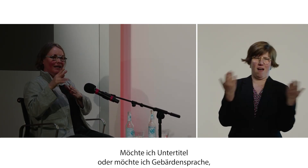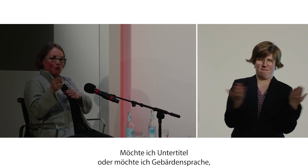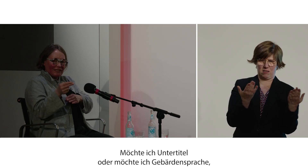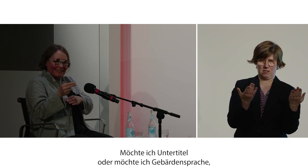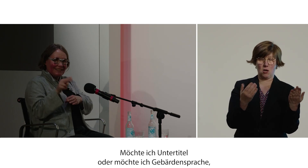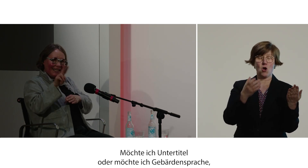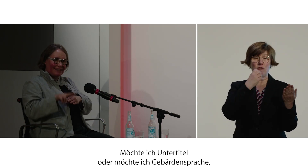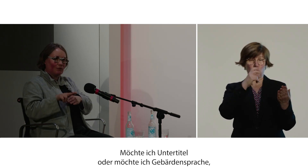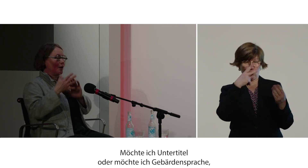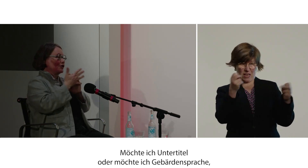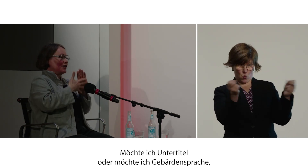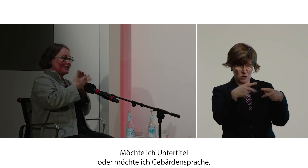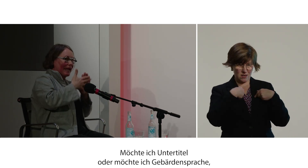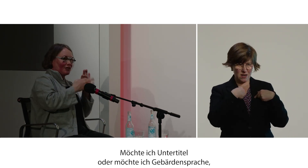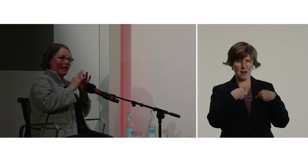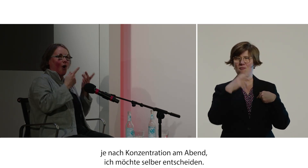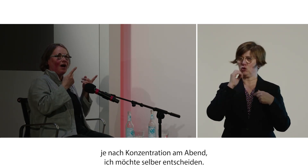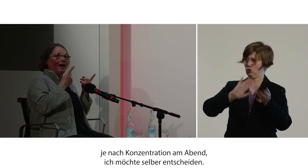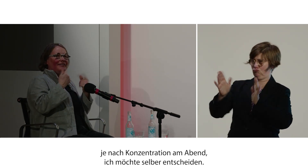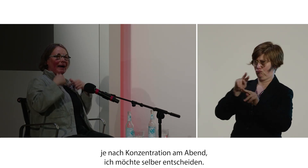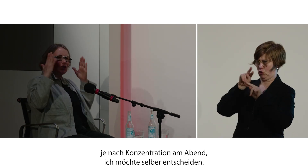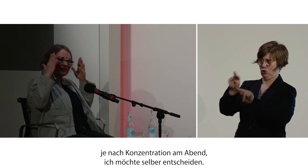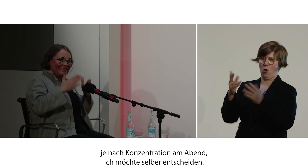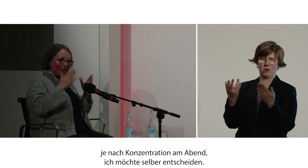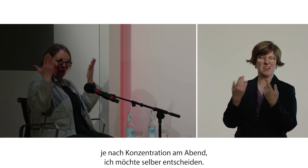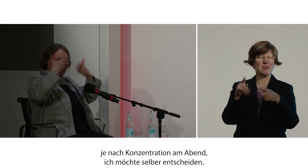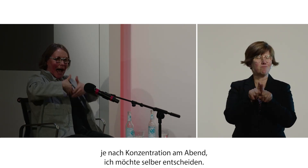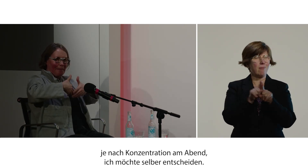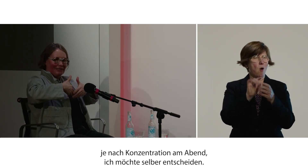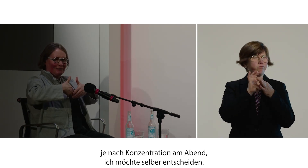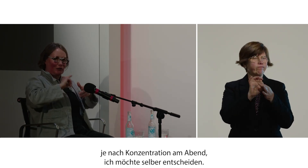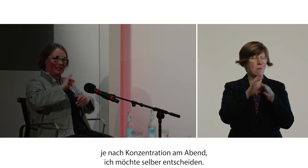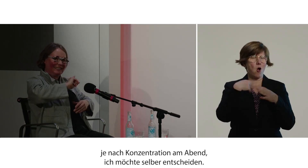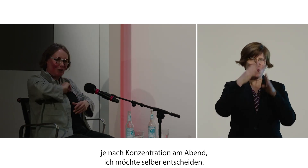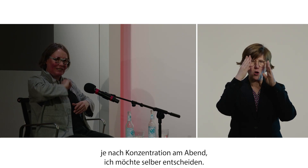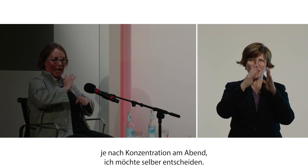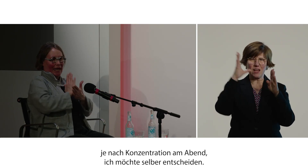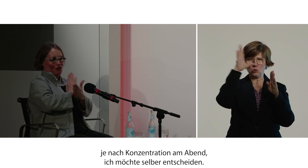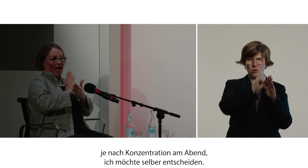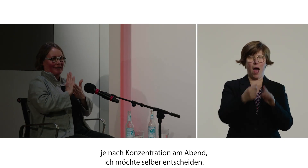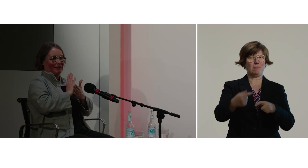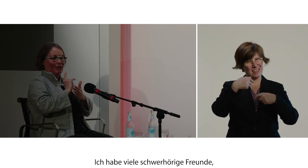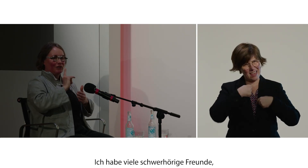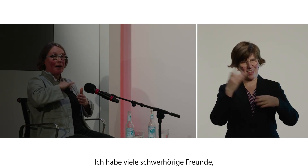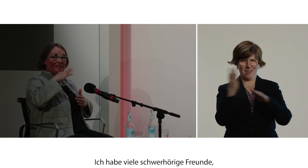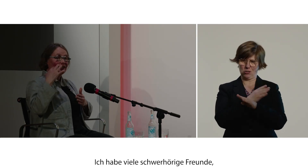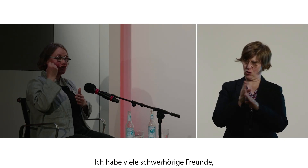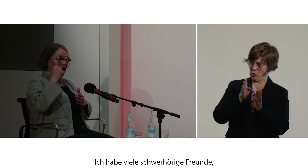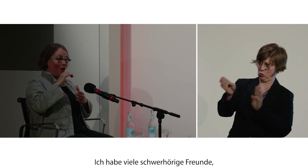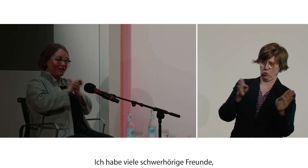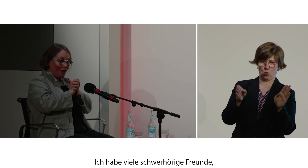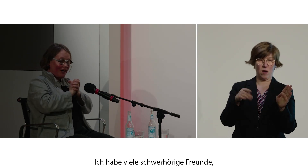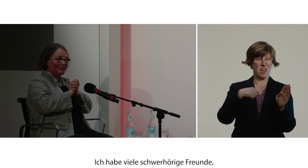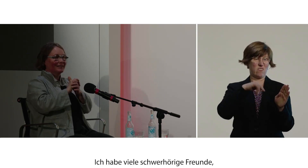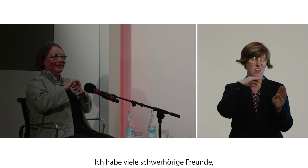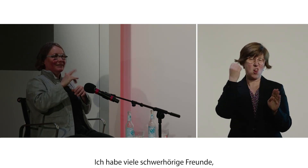gerne die Untertitel lesen oder möchte ich jetzt Gebärdensprachdolmetscher? Ich auch, wie meine Konzentration am Abend ist. Bedeutet, ich möchte selber entscheiden. Ich habe viele